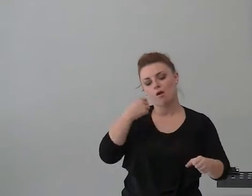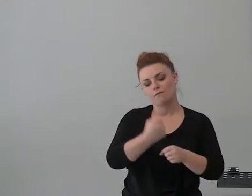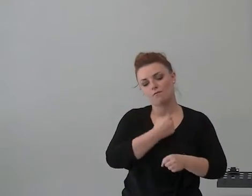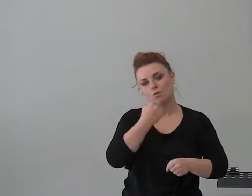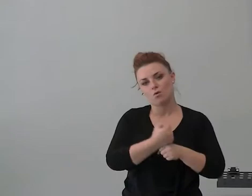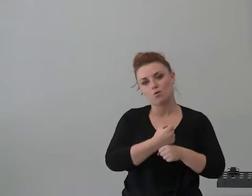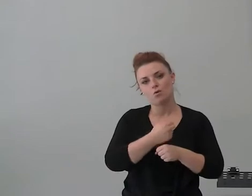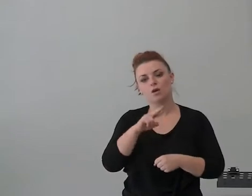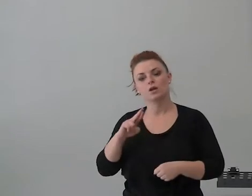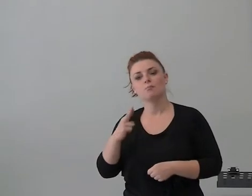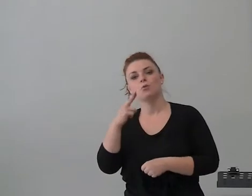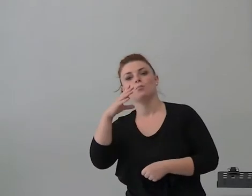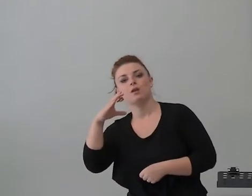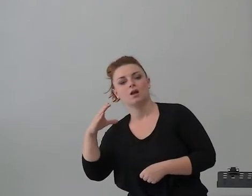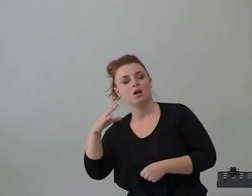Repubblica Ceca.